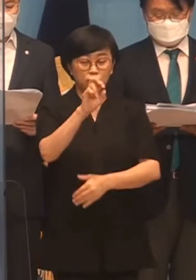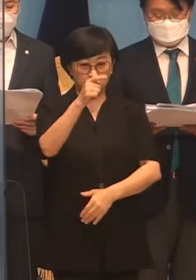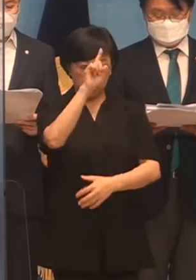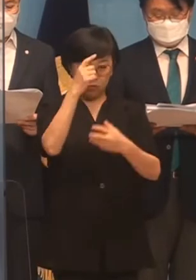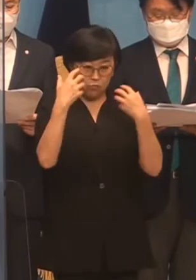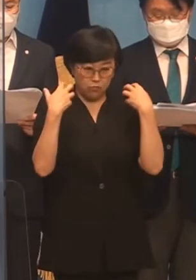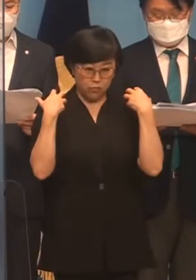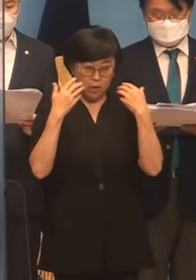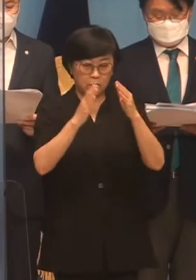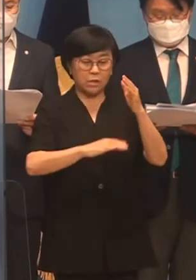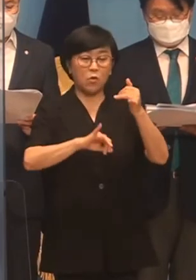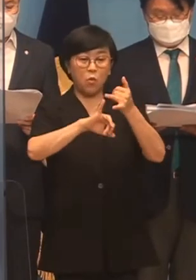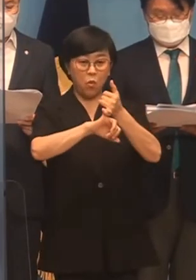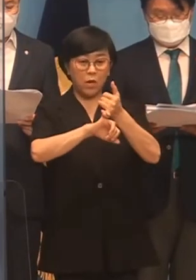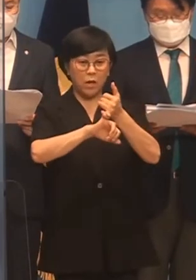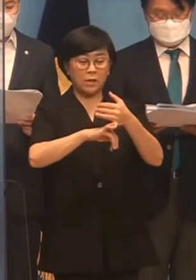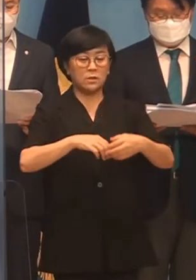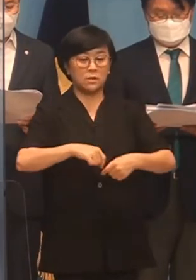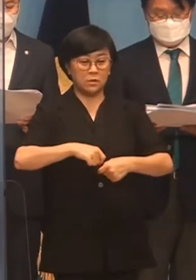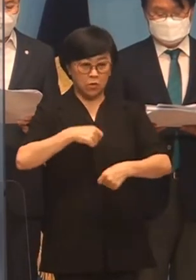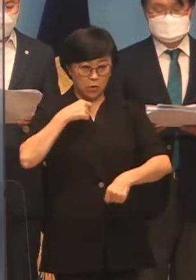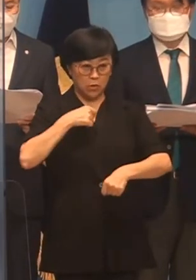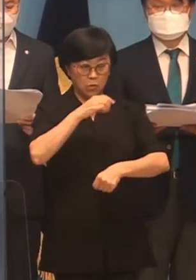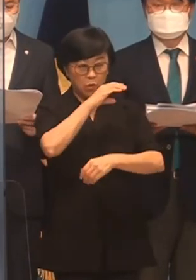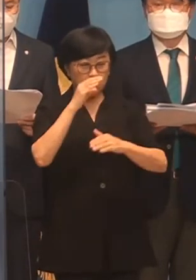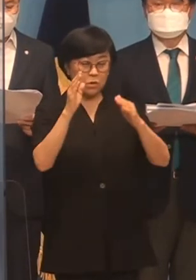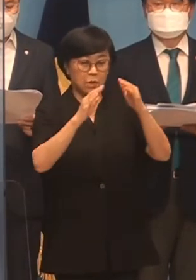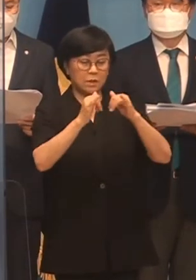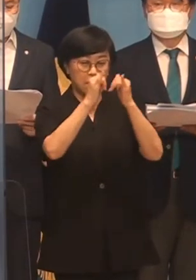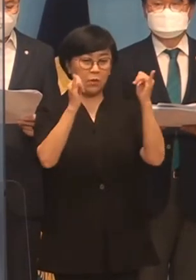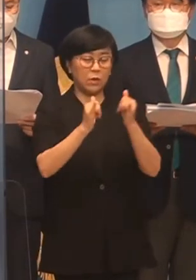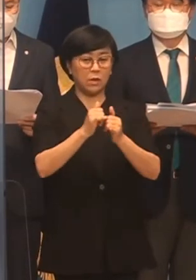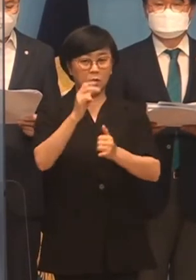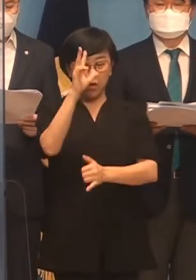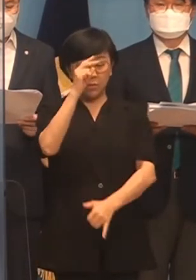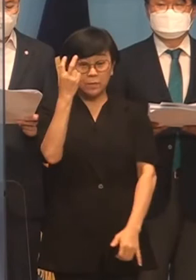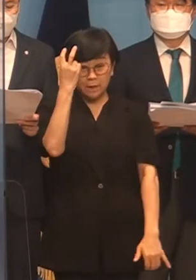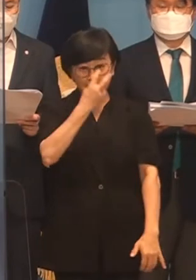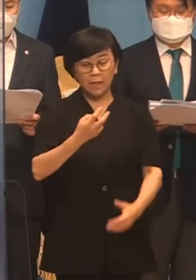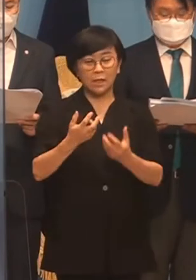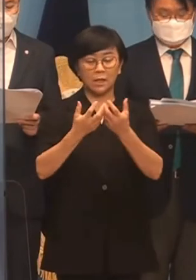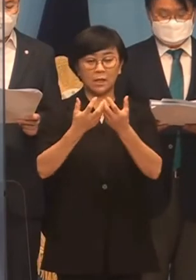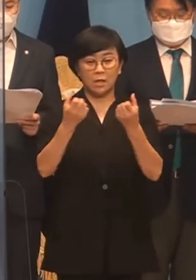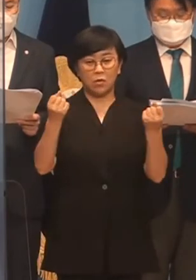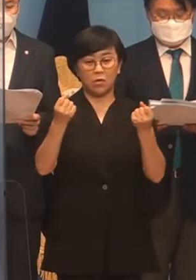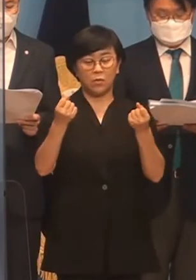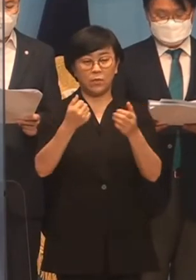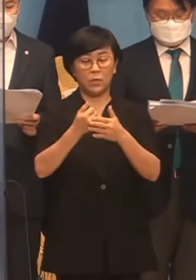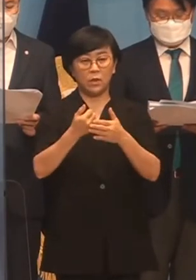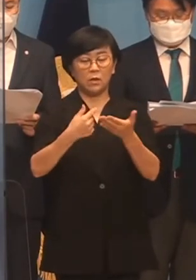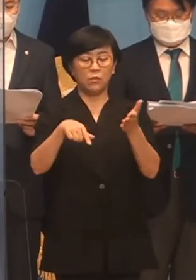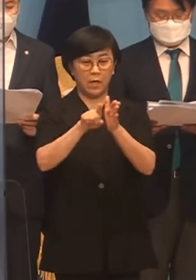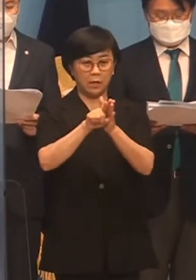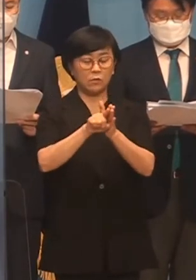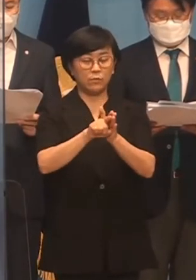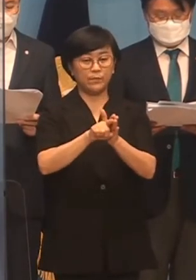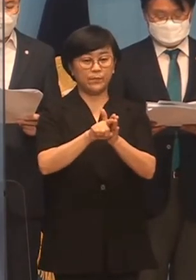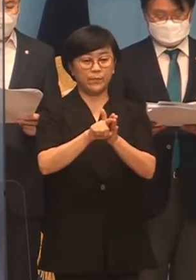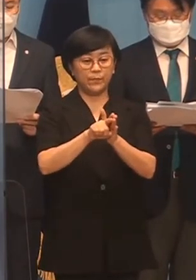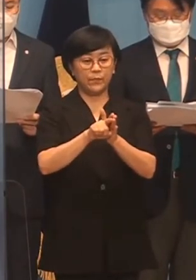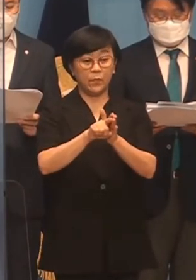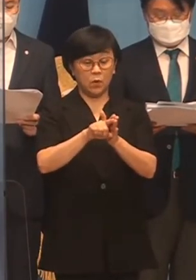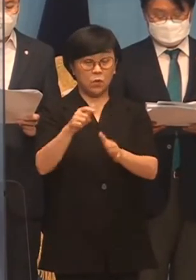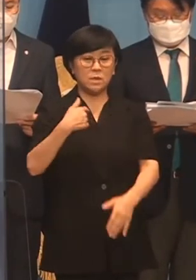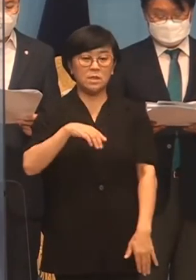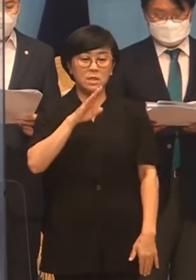대선 공약은 정의롭고 공정한 사회를 위한 검찰 개혁이었습니다. 수사권과 기소권을 분리시키는 등